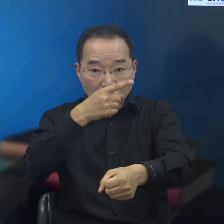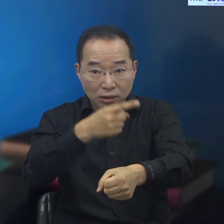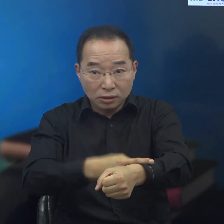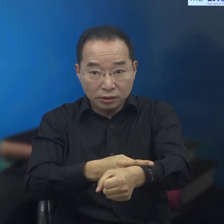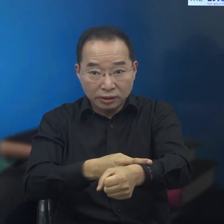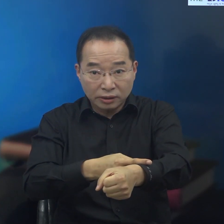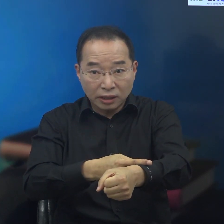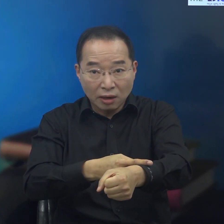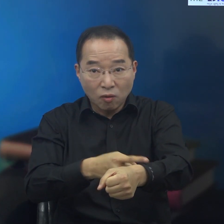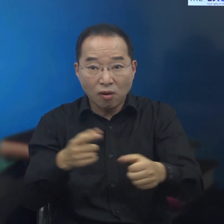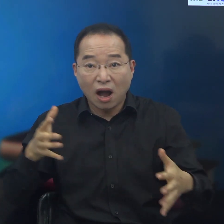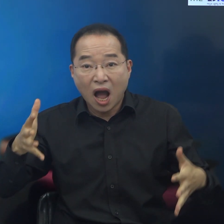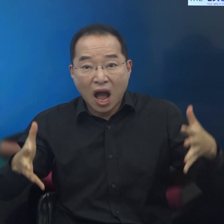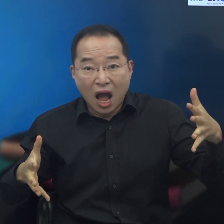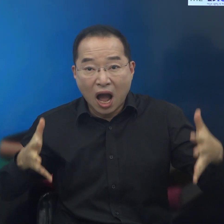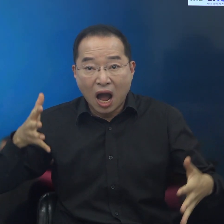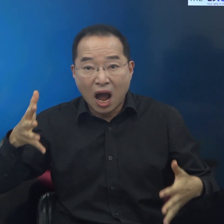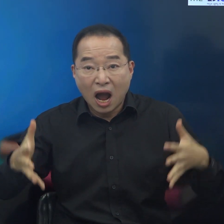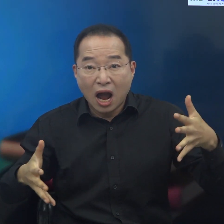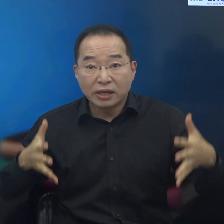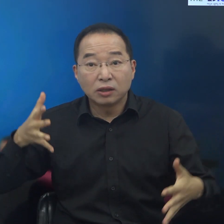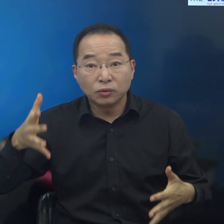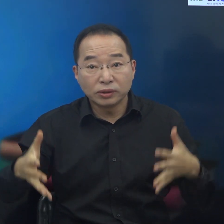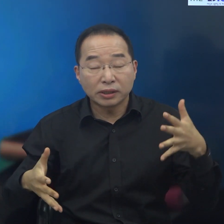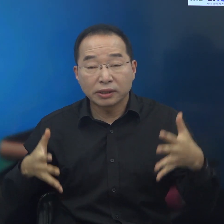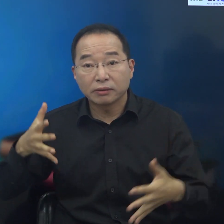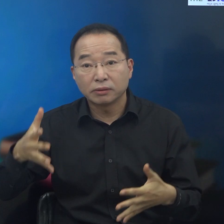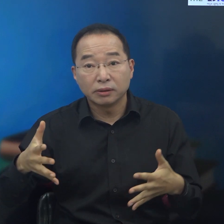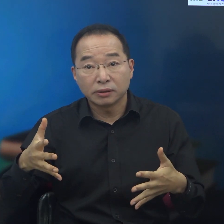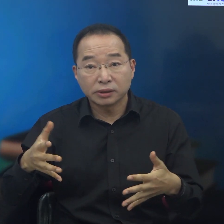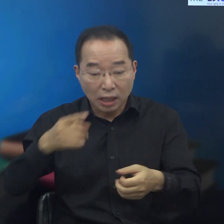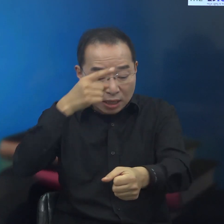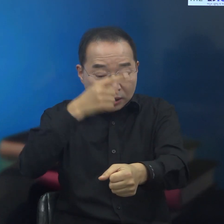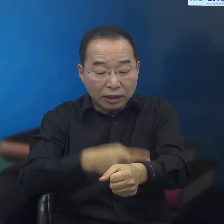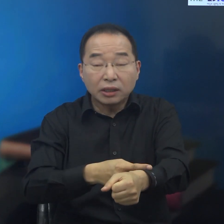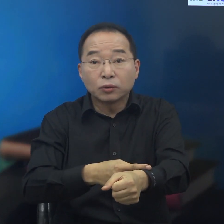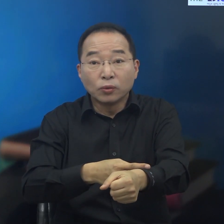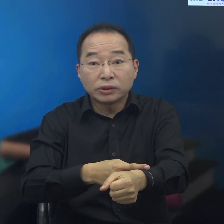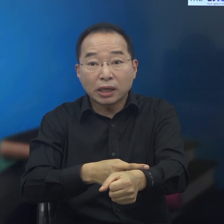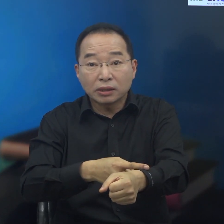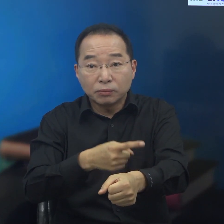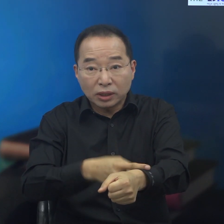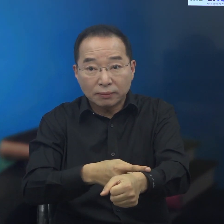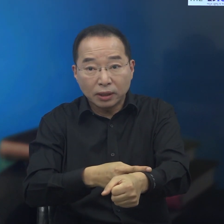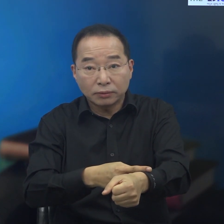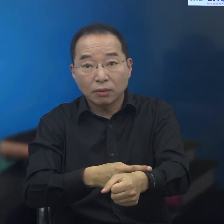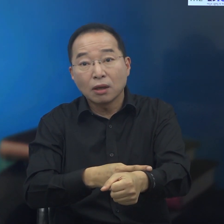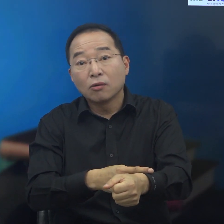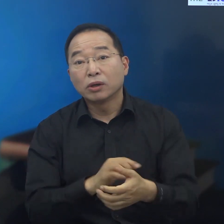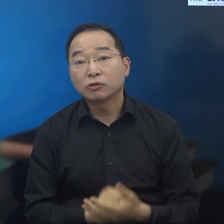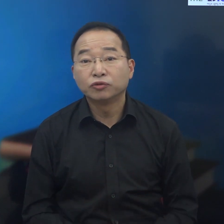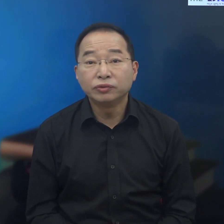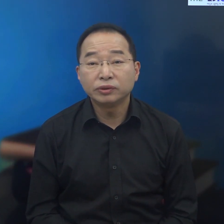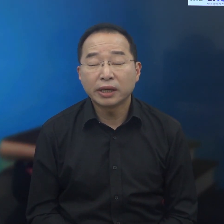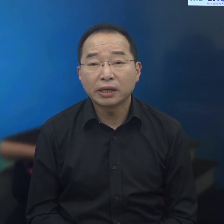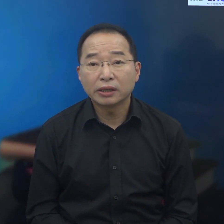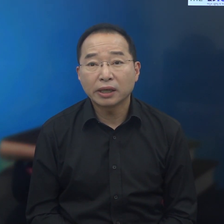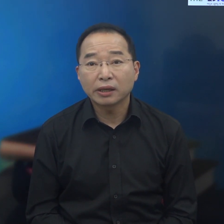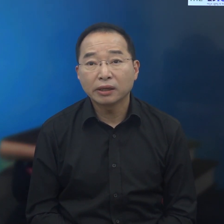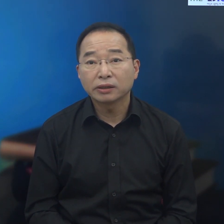동작을 대고 이런 동작이에요. 자, 이 동작은 뭐냐면 원래 군대의